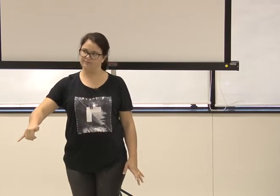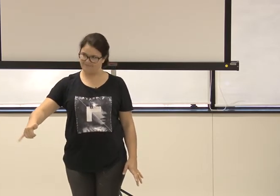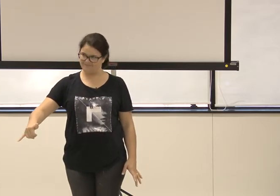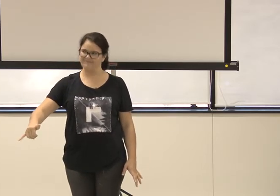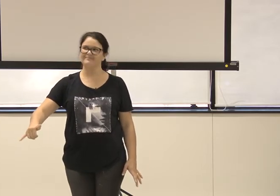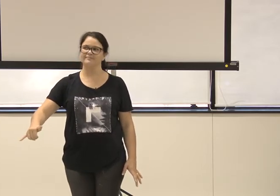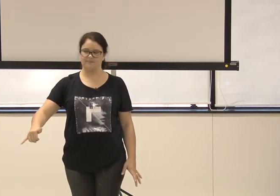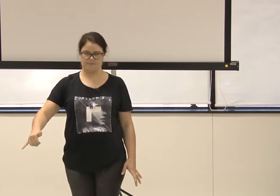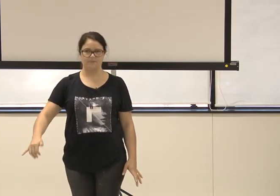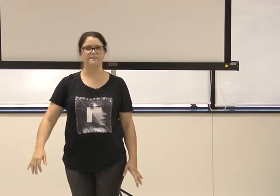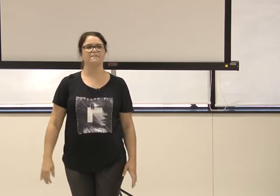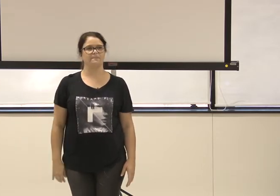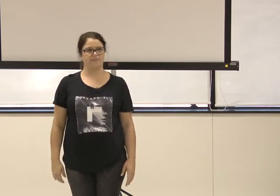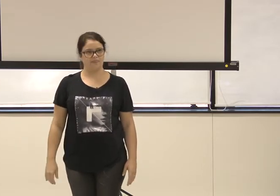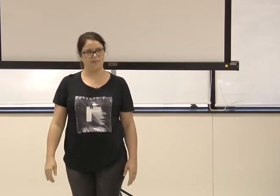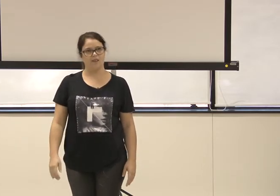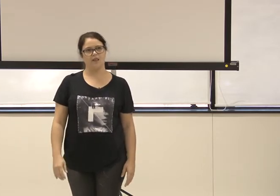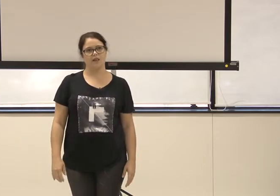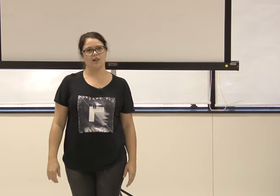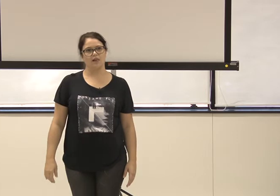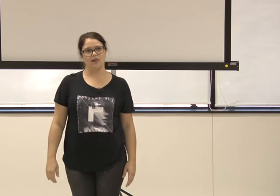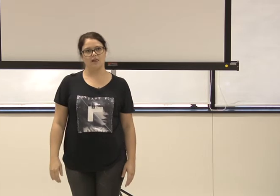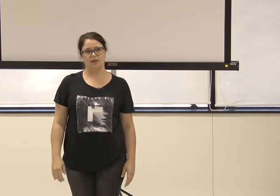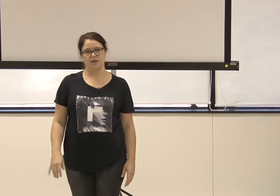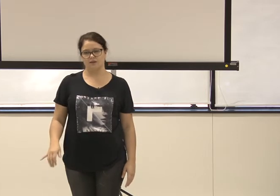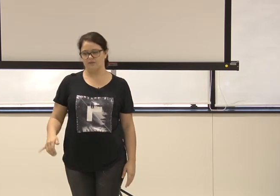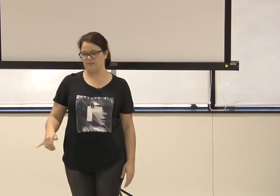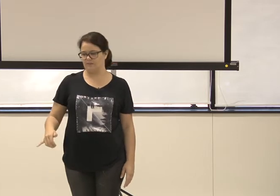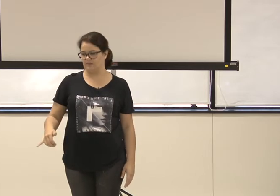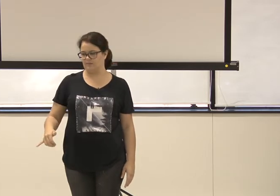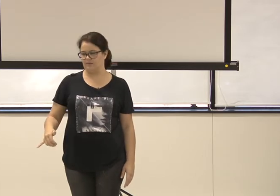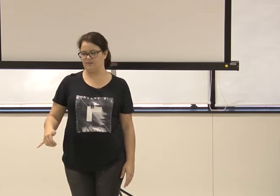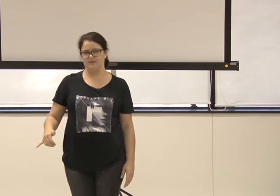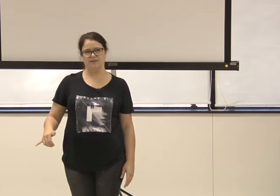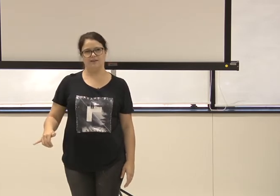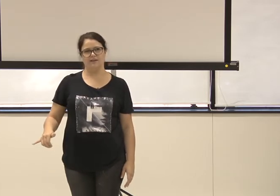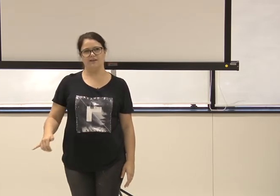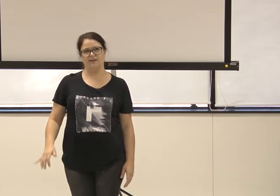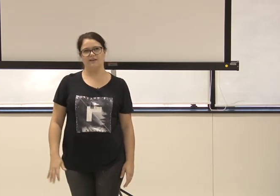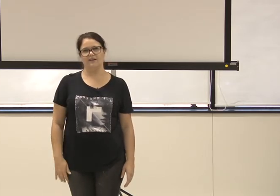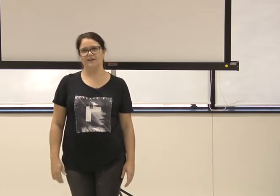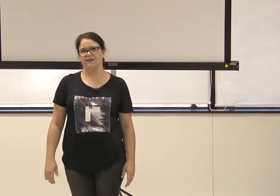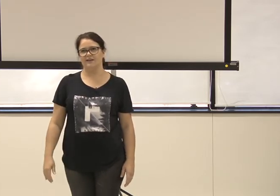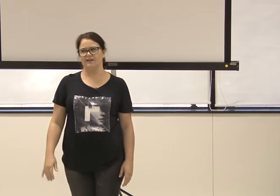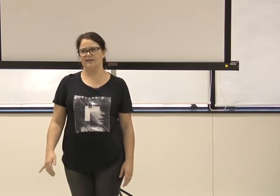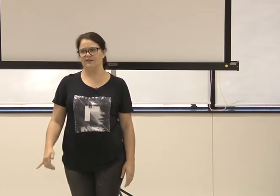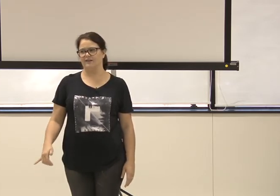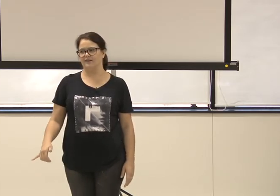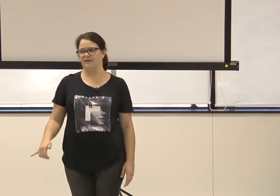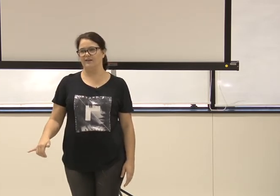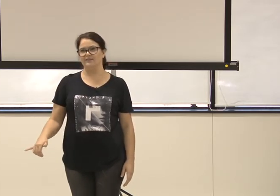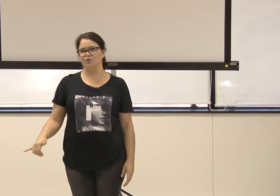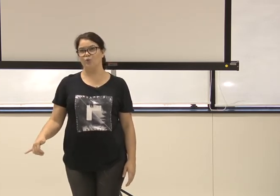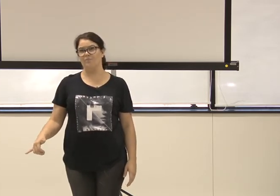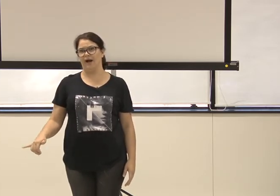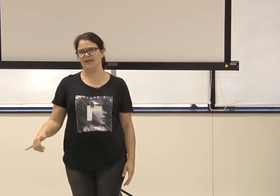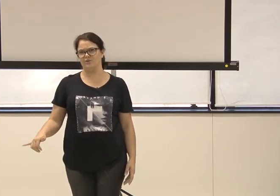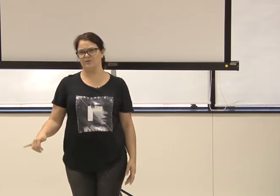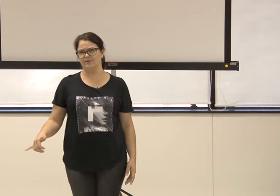Luciana, mas eu pensei que o avião estava com problema. É isso que eu ia te perguntar. O que eu ia te perguntar? turbulência. Isso é turbulência. Com Parkinson. Sério, pessoal.